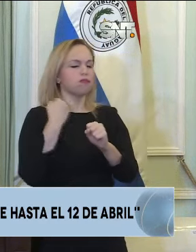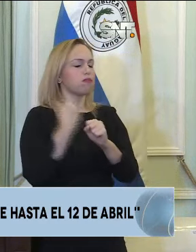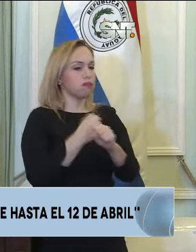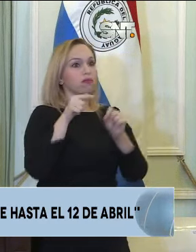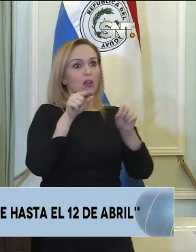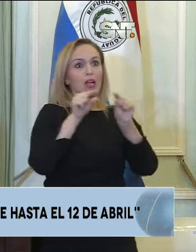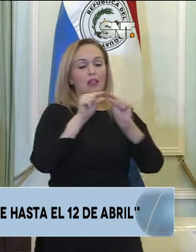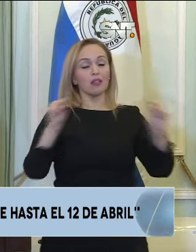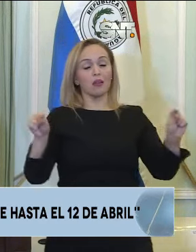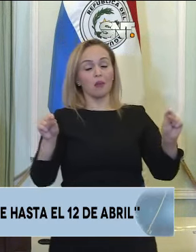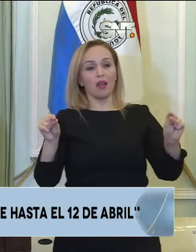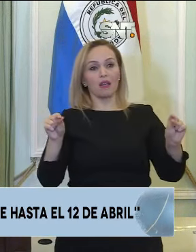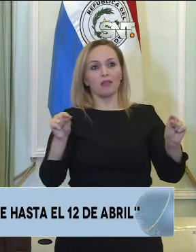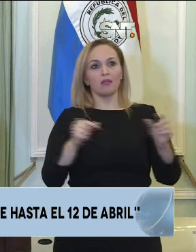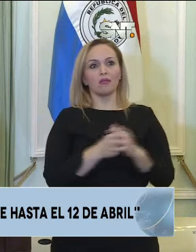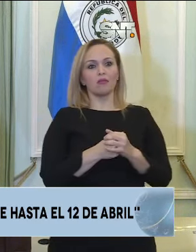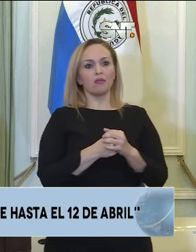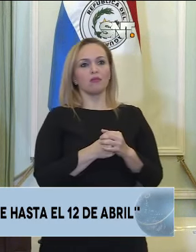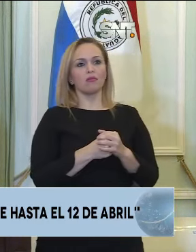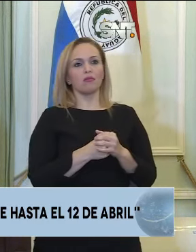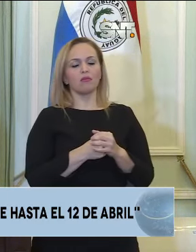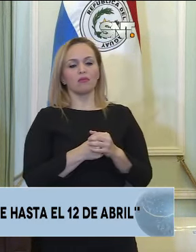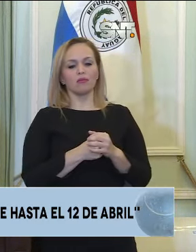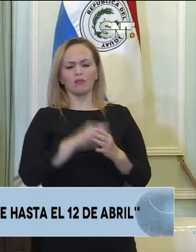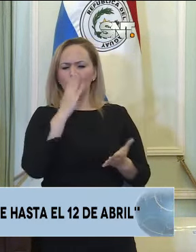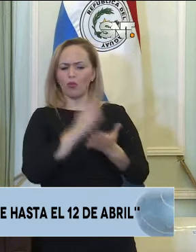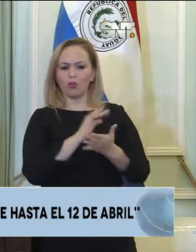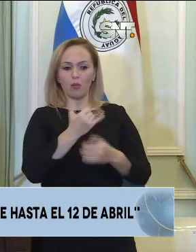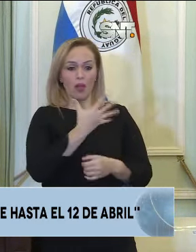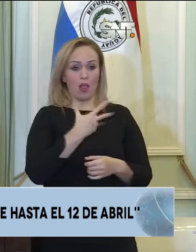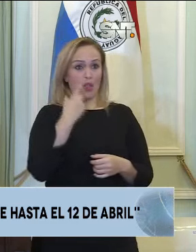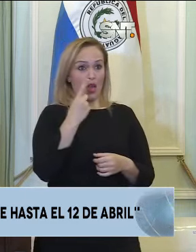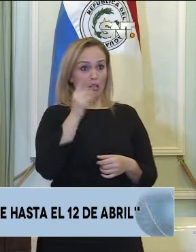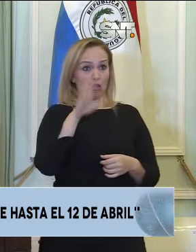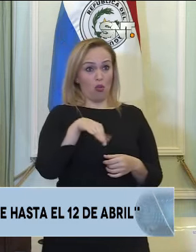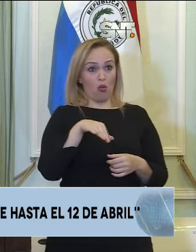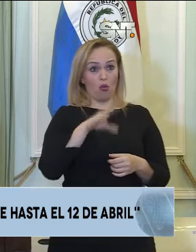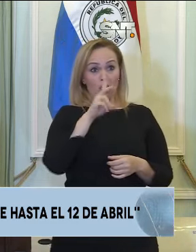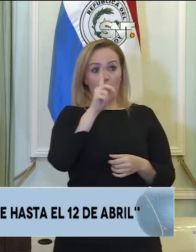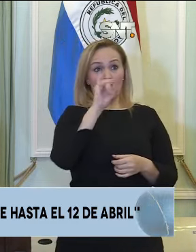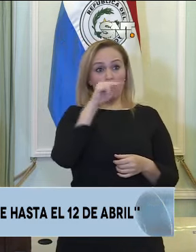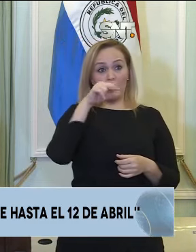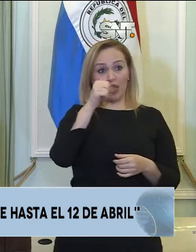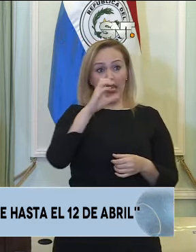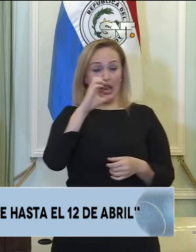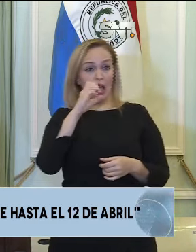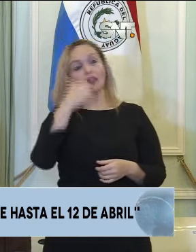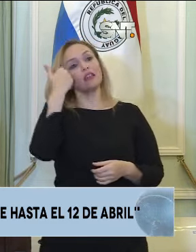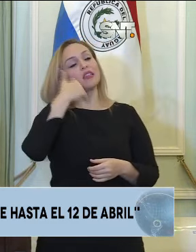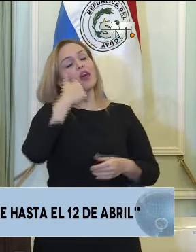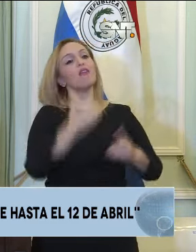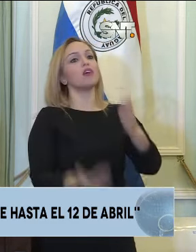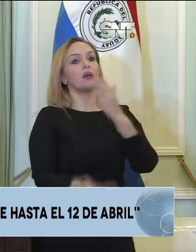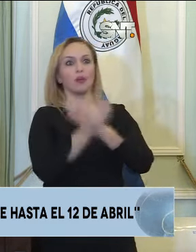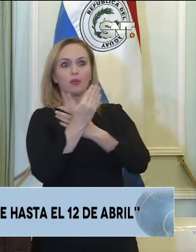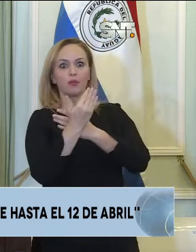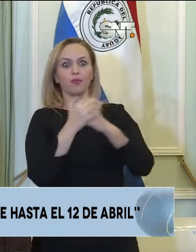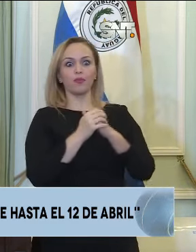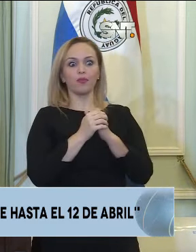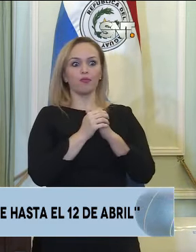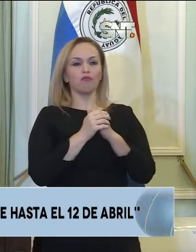tema. Me quisiera quedar con la referencia que ha hecho el director de la DINAC. Se refería al sábado, el sábado es mañana. Así que